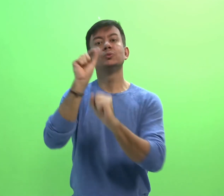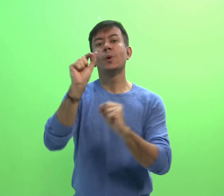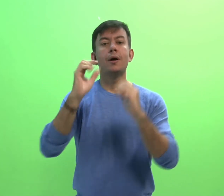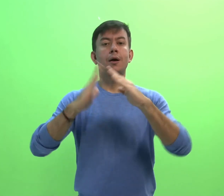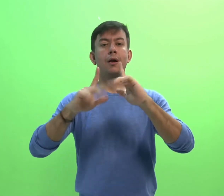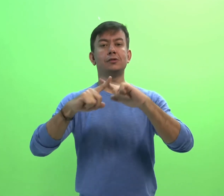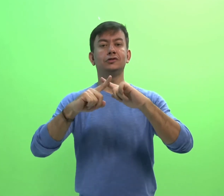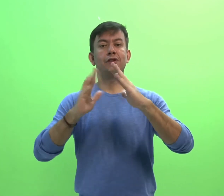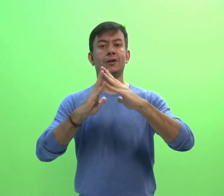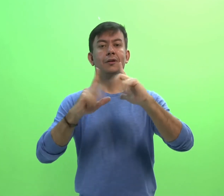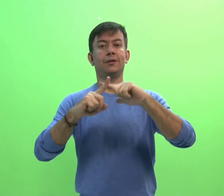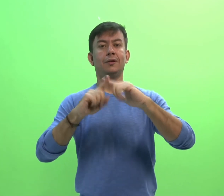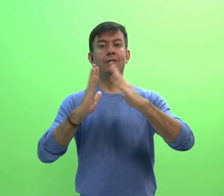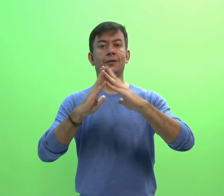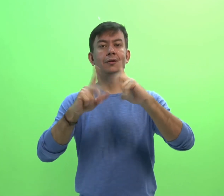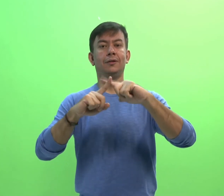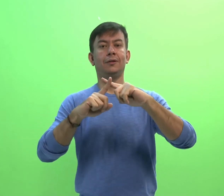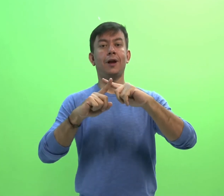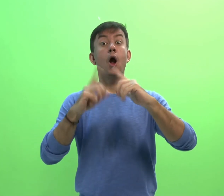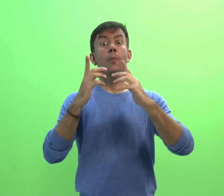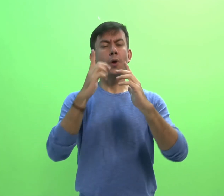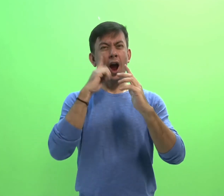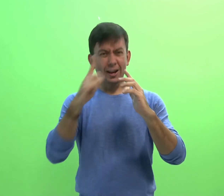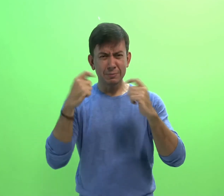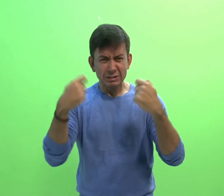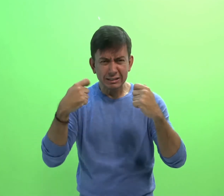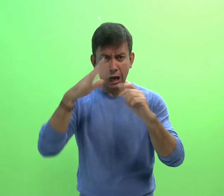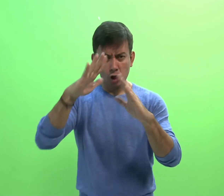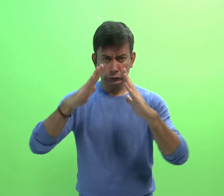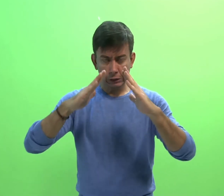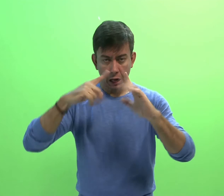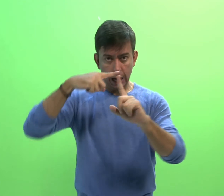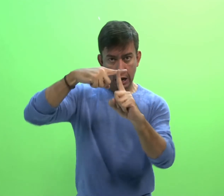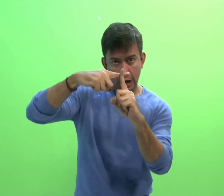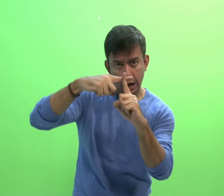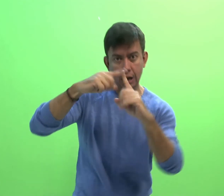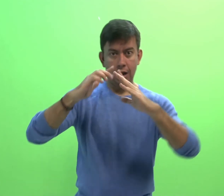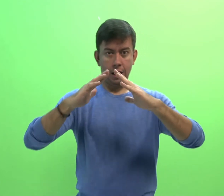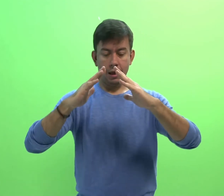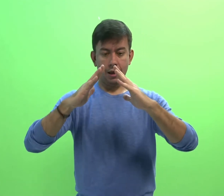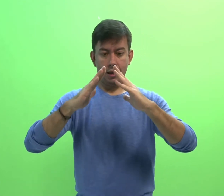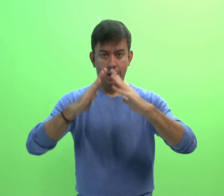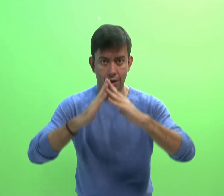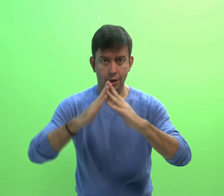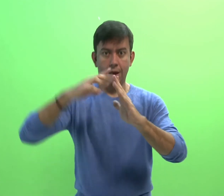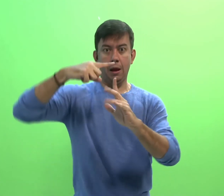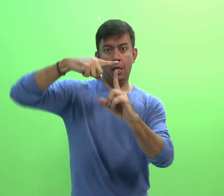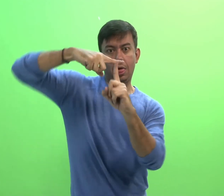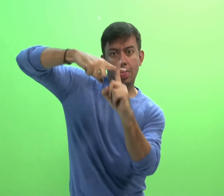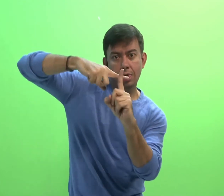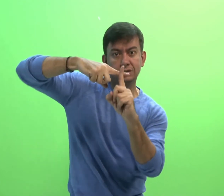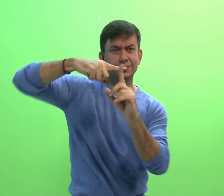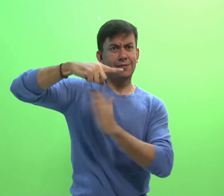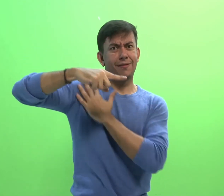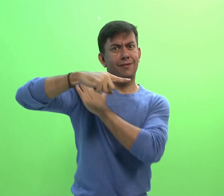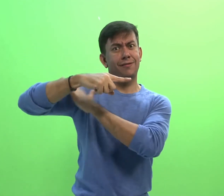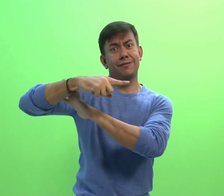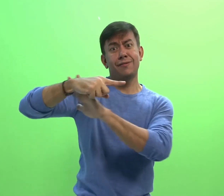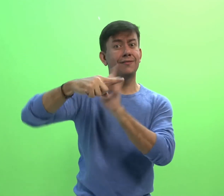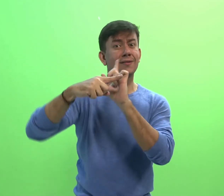sinal de cruz, de casa. Não era necessário. Então, com o passar do tempo, por assimilação, criou-se o